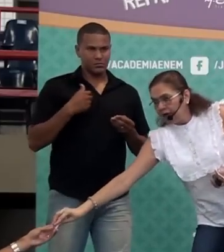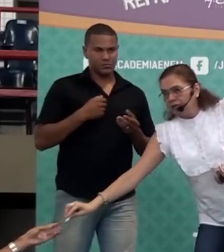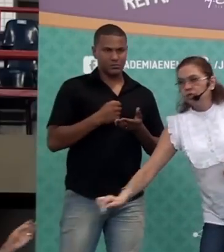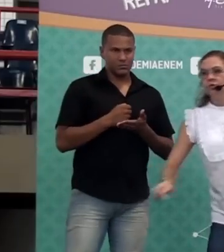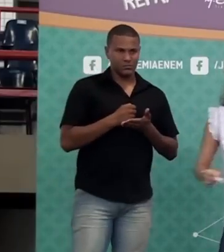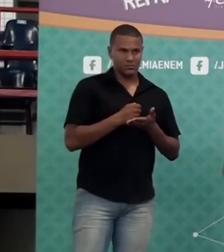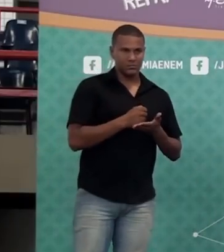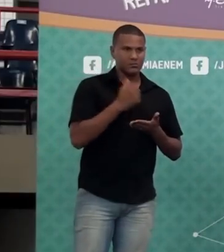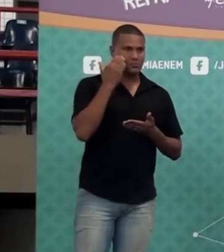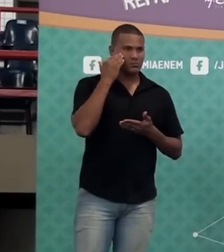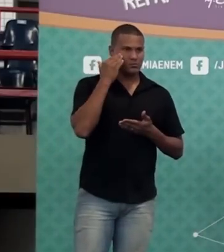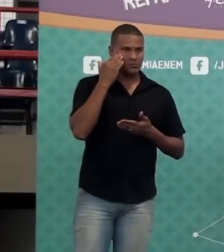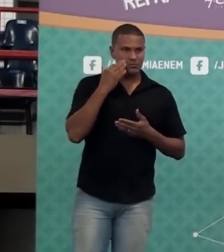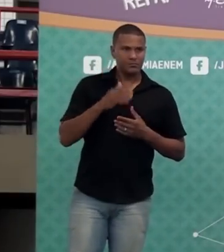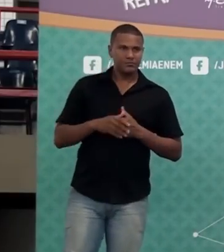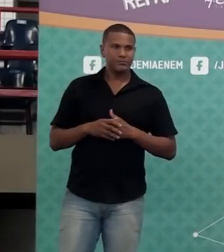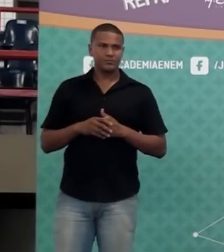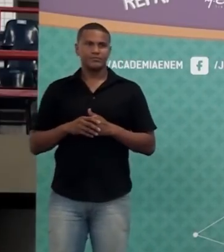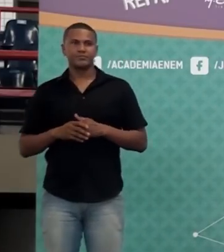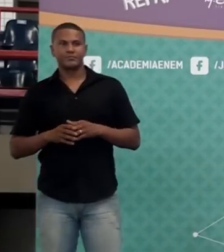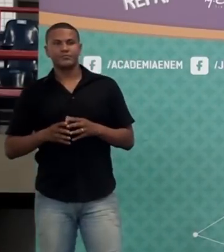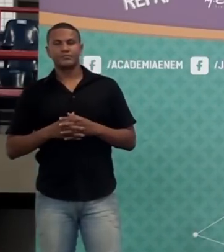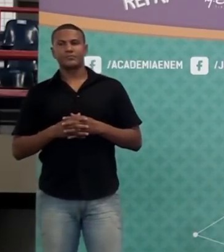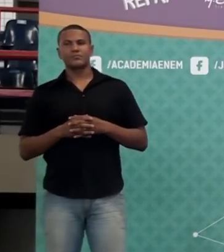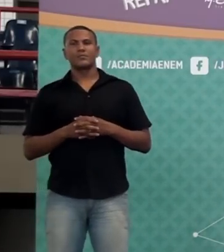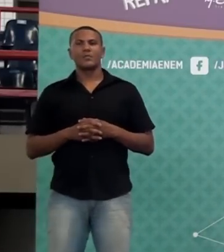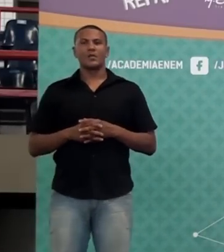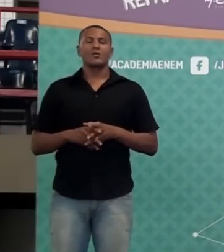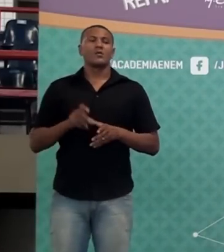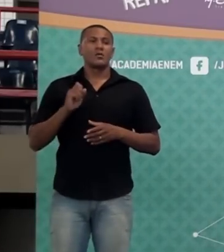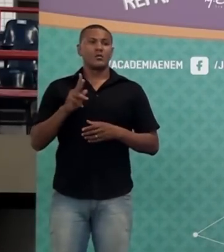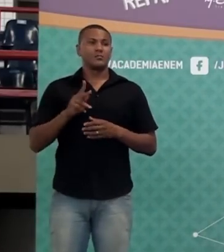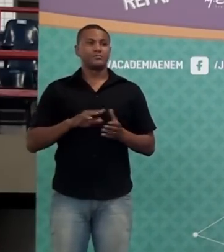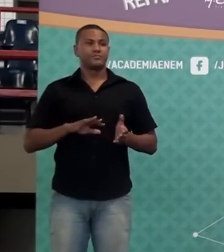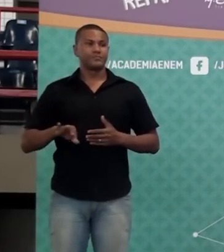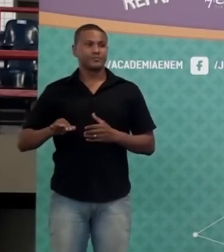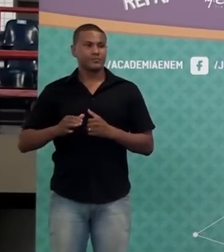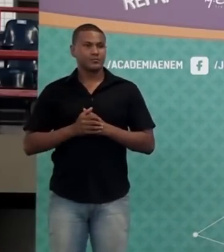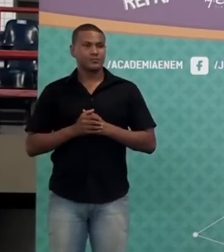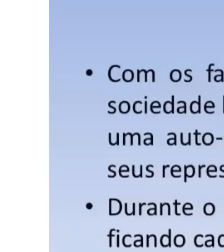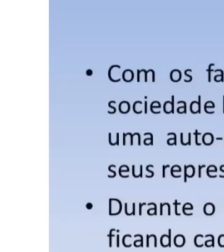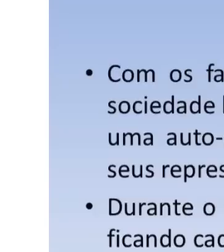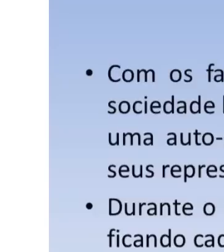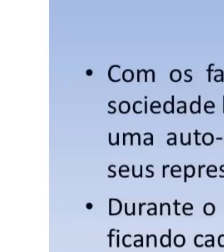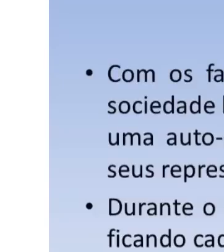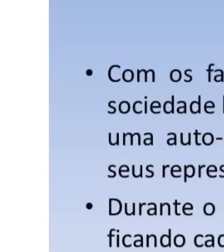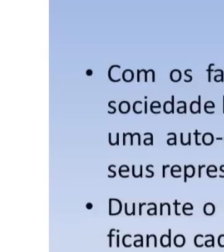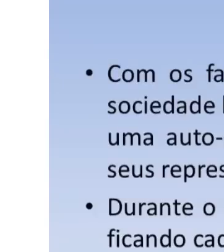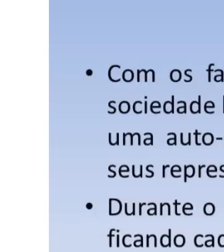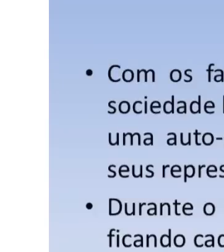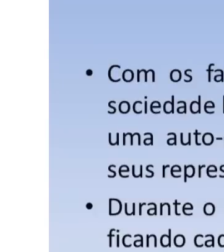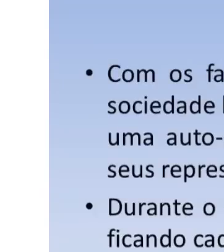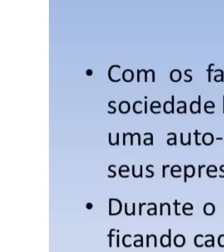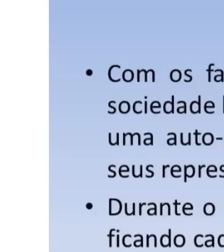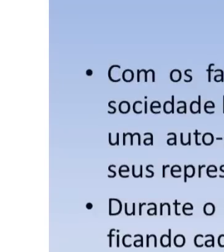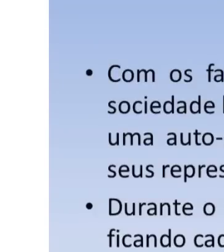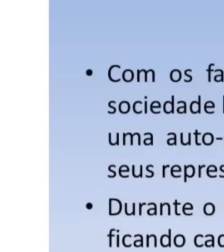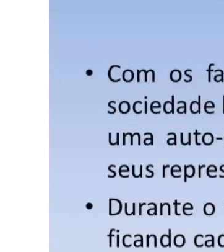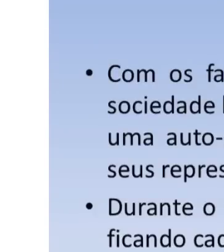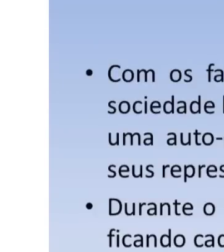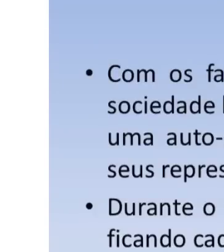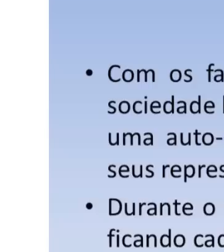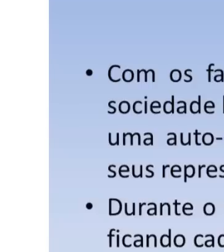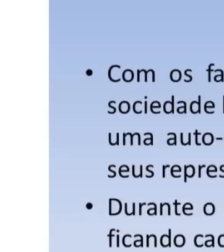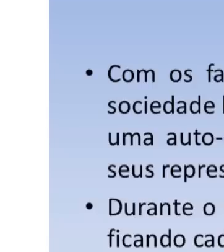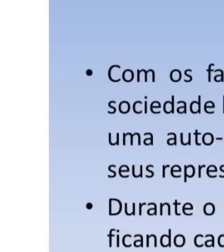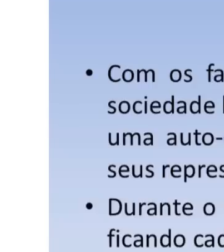vocês ajudem a pontuar. Com os fatos atuais na política brasileira,